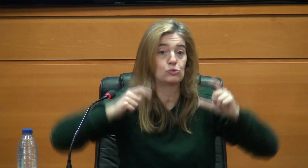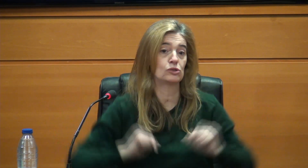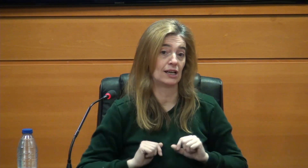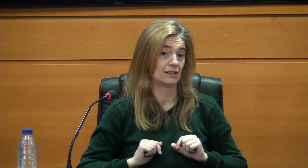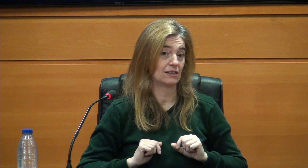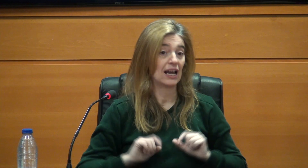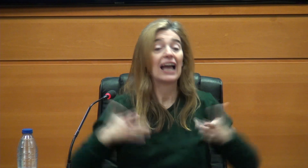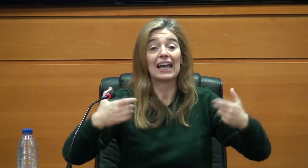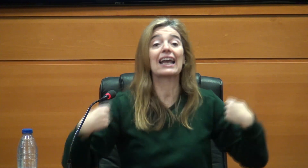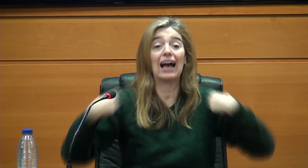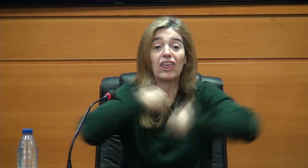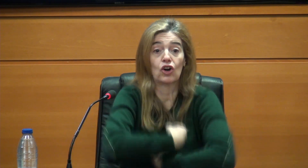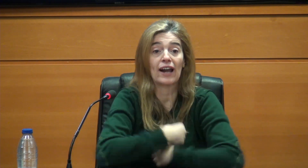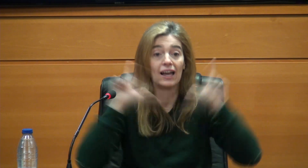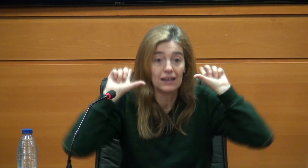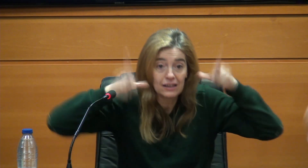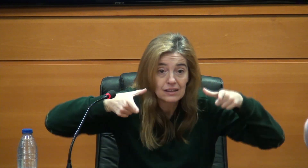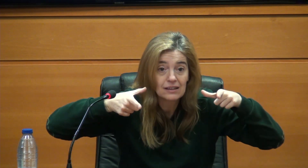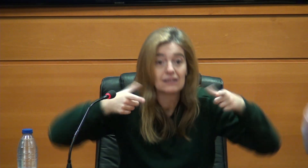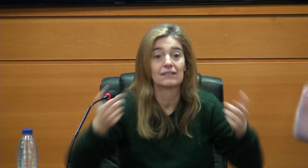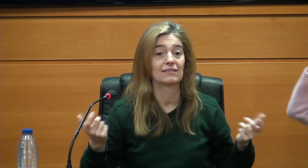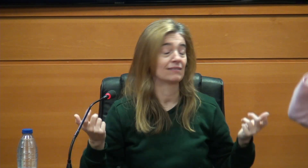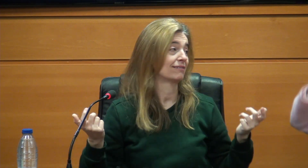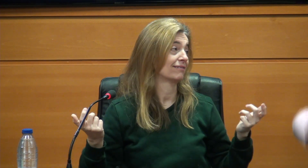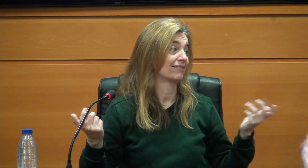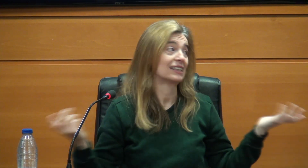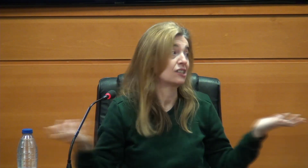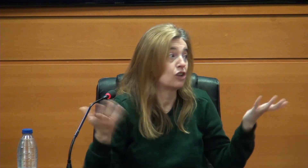la clave es la capucha la Cazadora con capucha